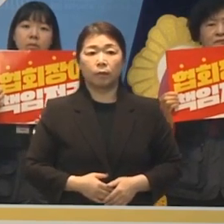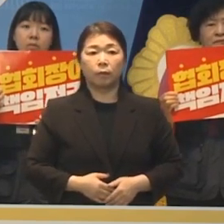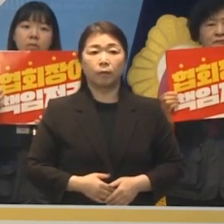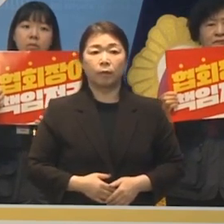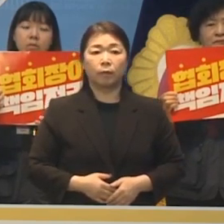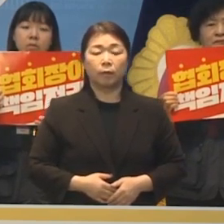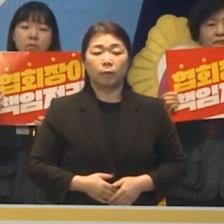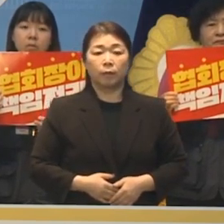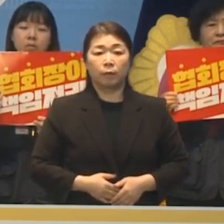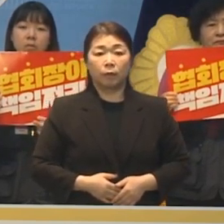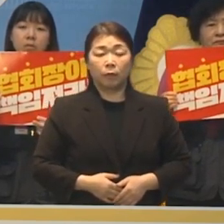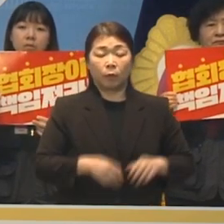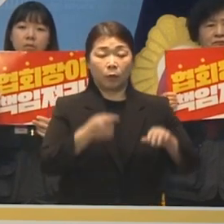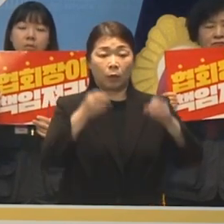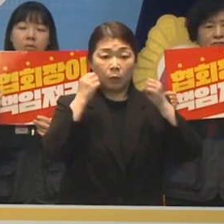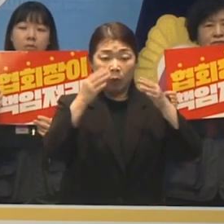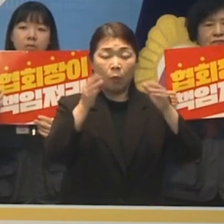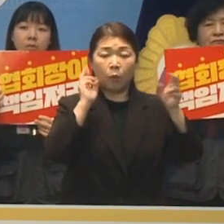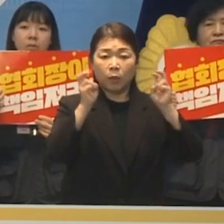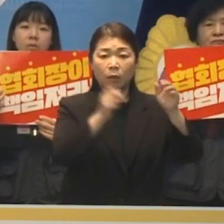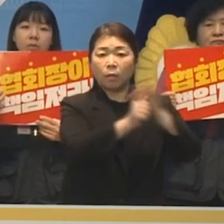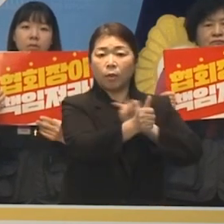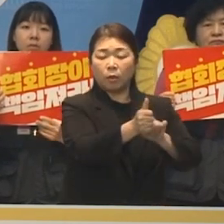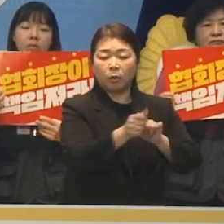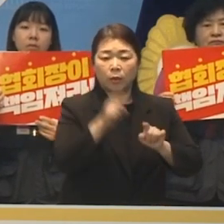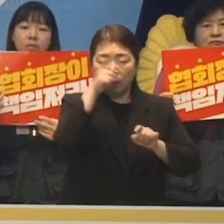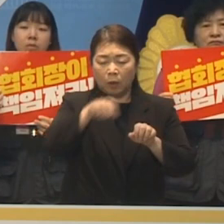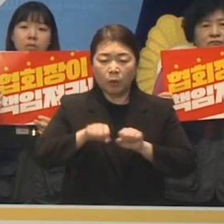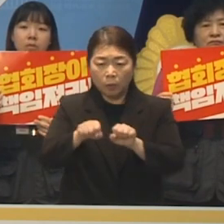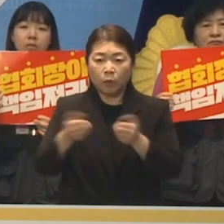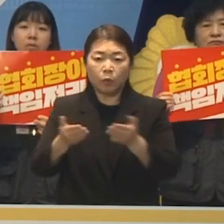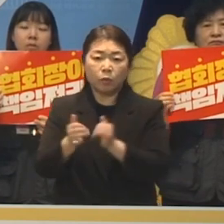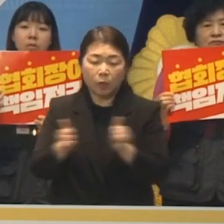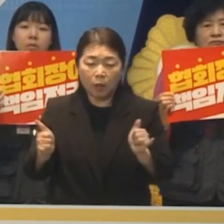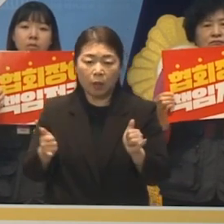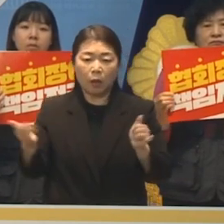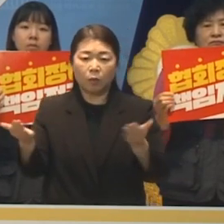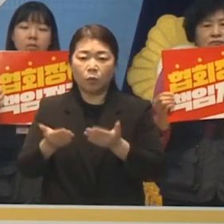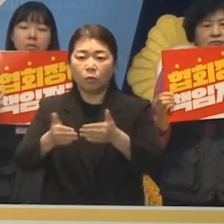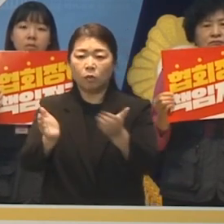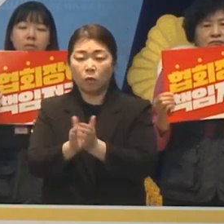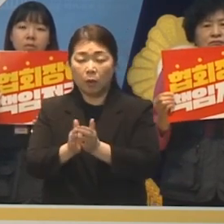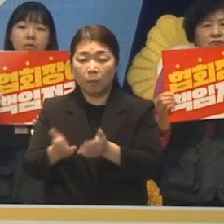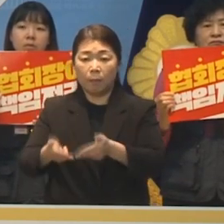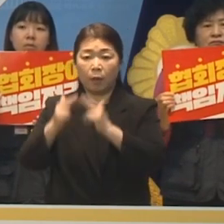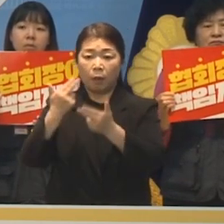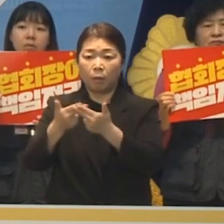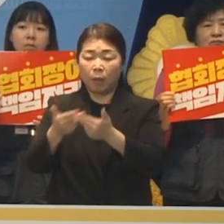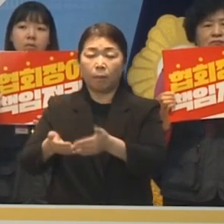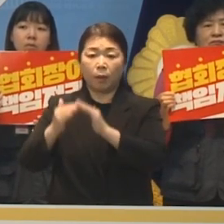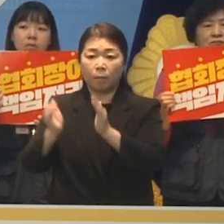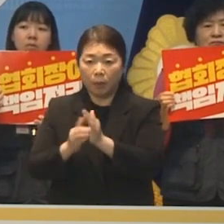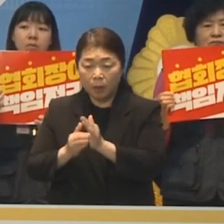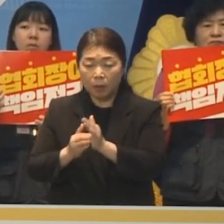주식회사 A램의 대표는 미화 노동자가 노동조합이 결성하자 협회로